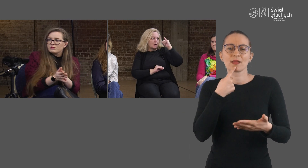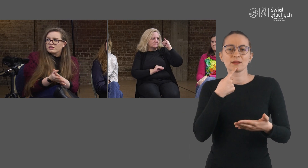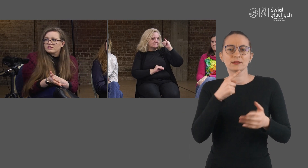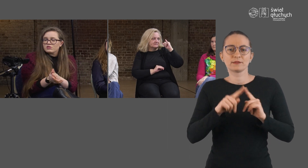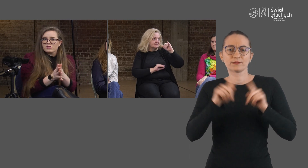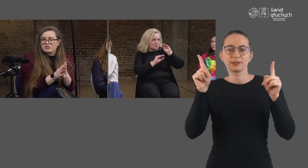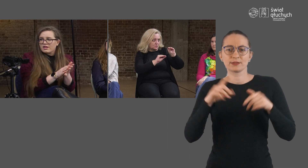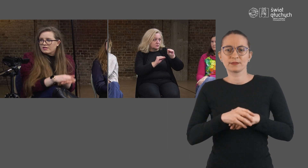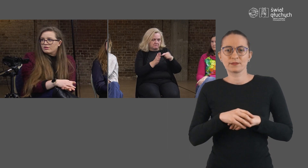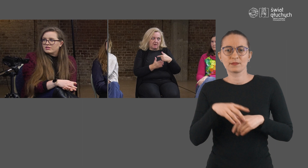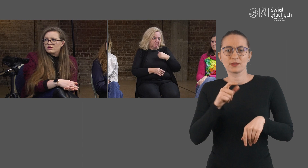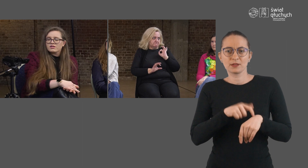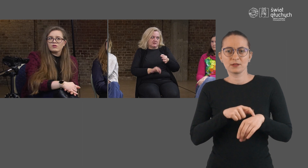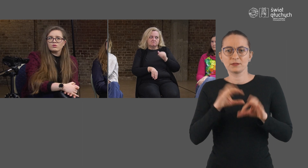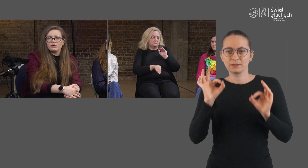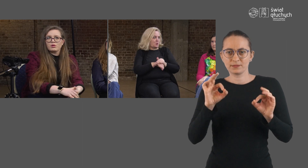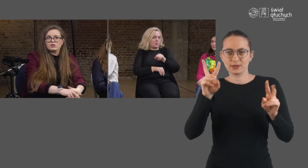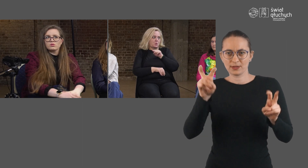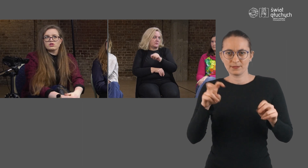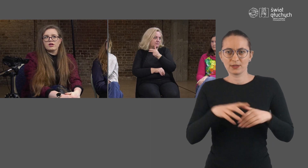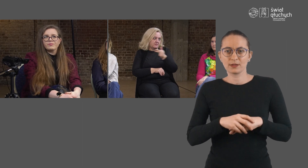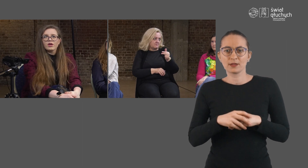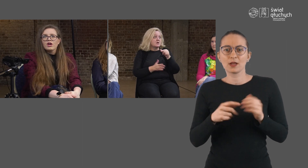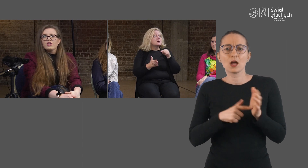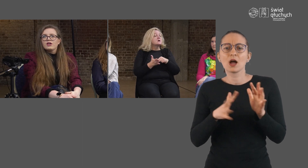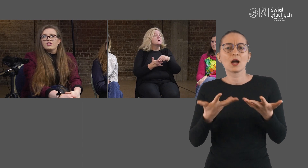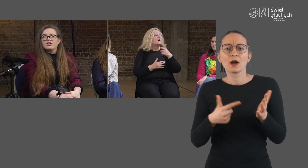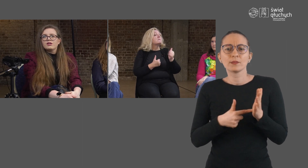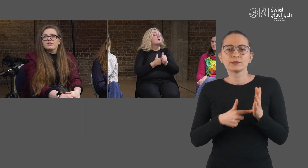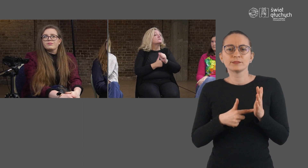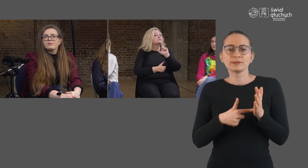I ja na przykład z tym się też zgadzam, z tego względu po prostu, że